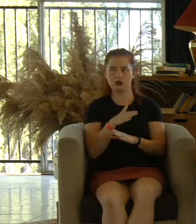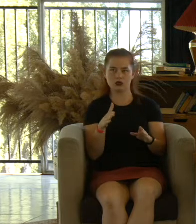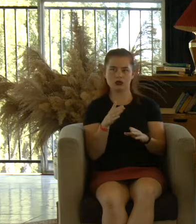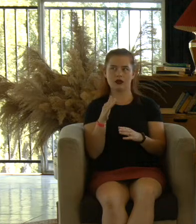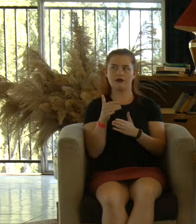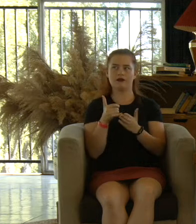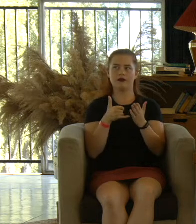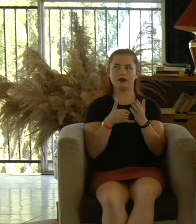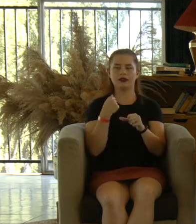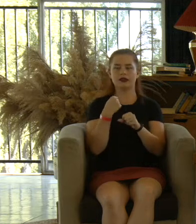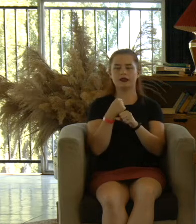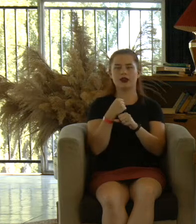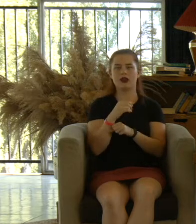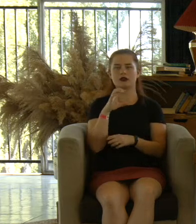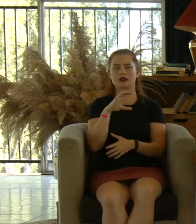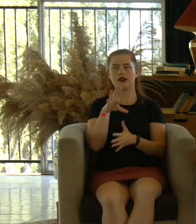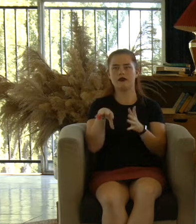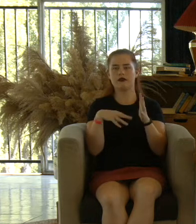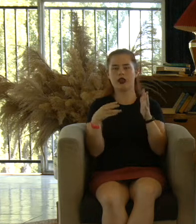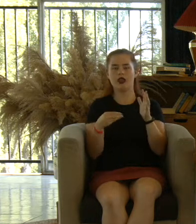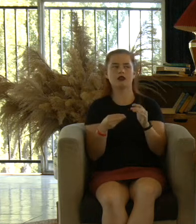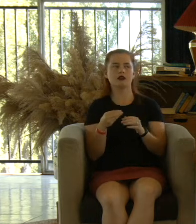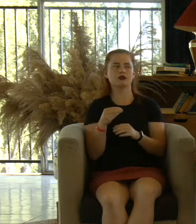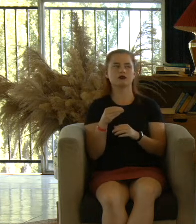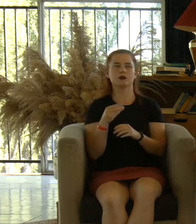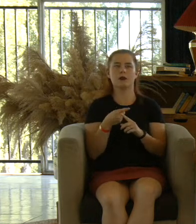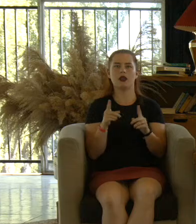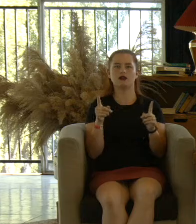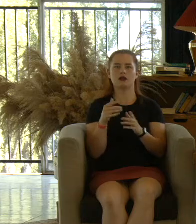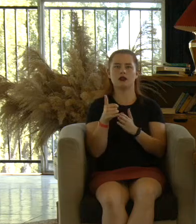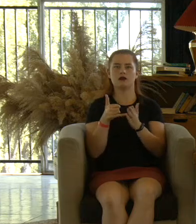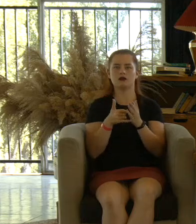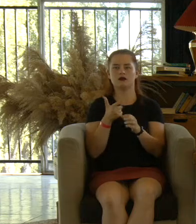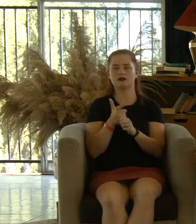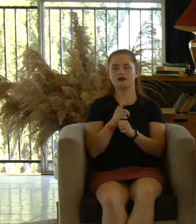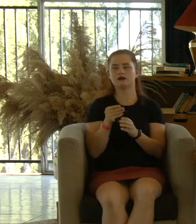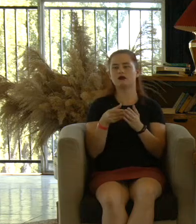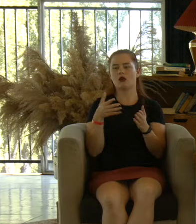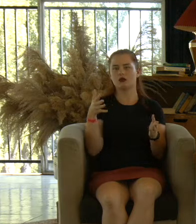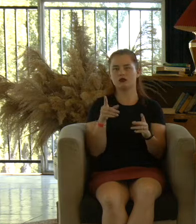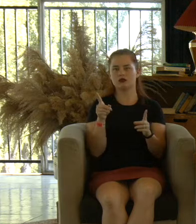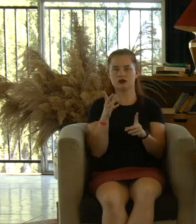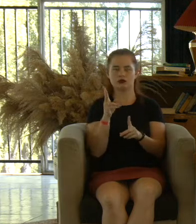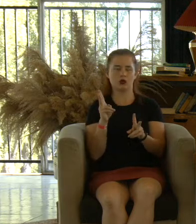все так или иначе делаются из винограда. Порошковое вино — это просто очень дорого, если бы кто-то делал, чтобы вы понимали.